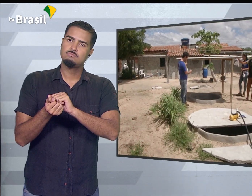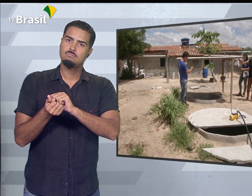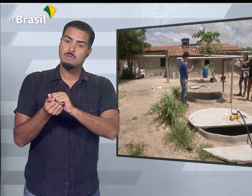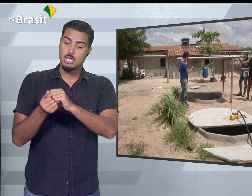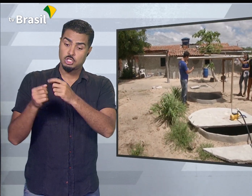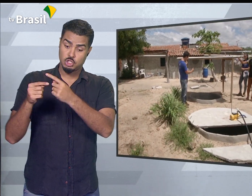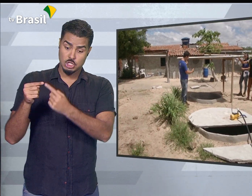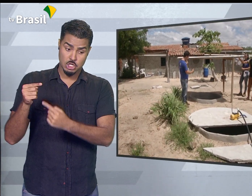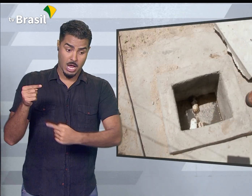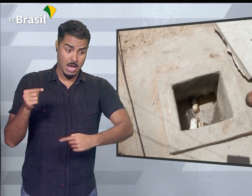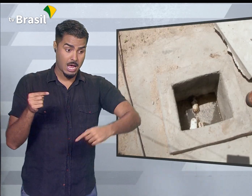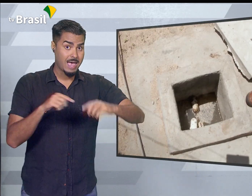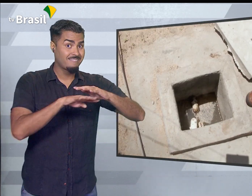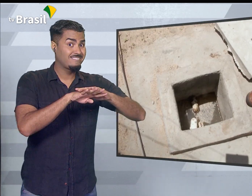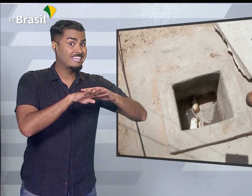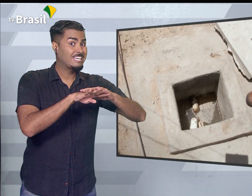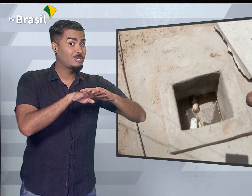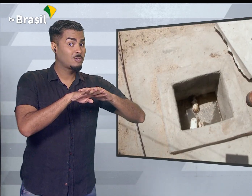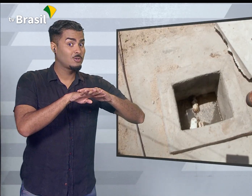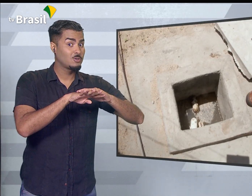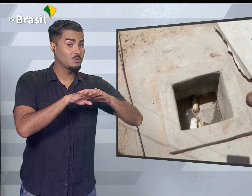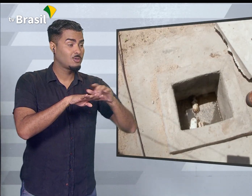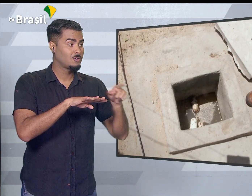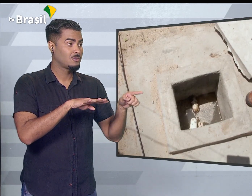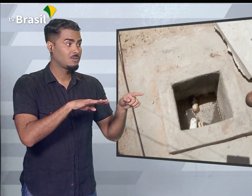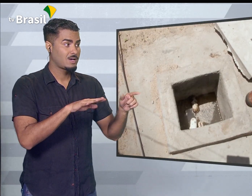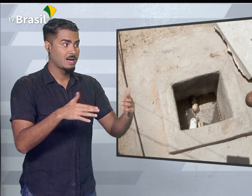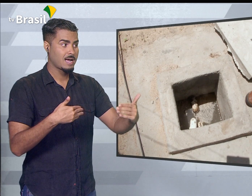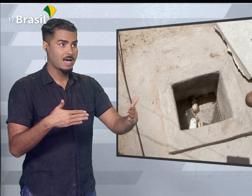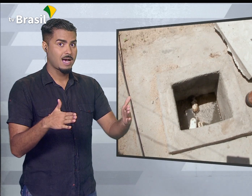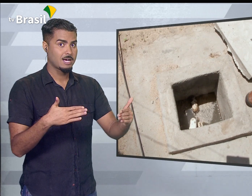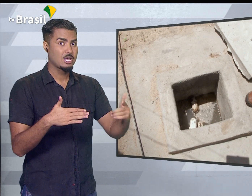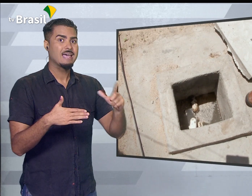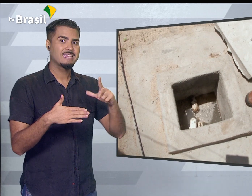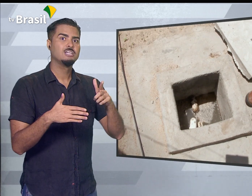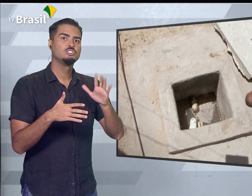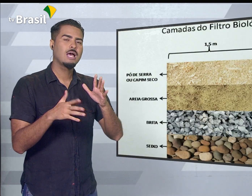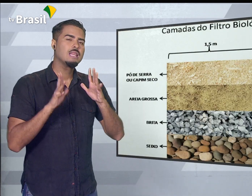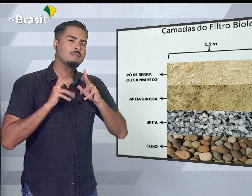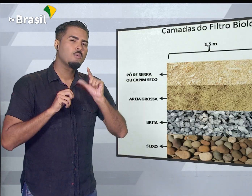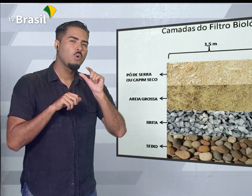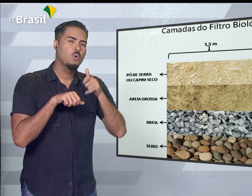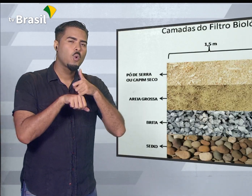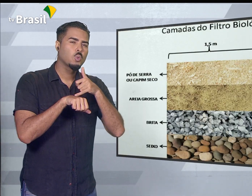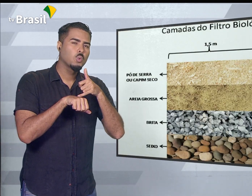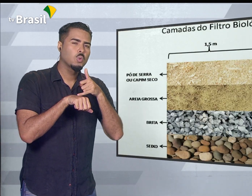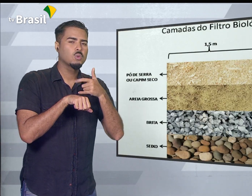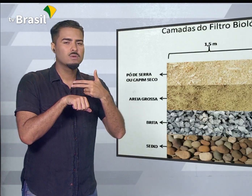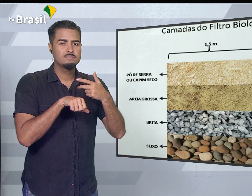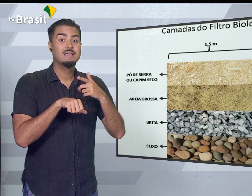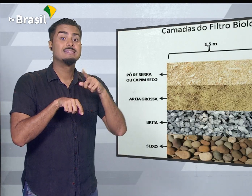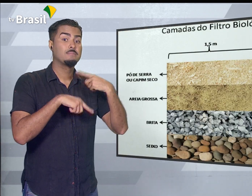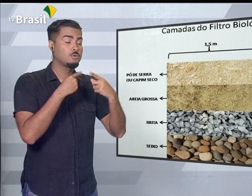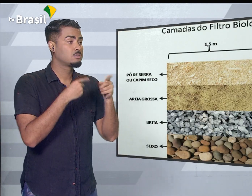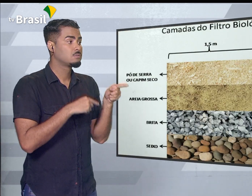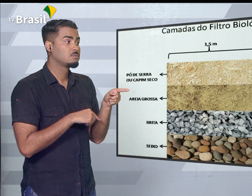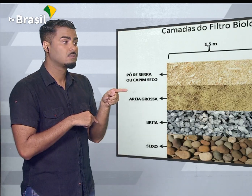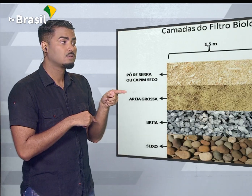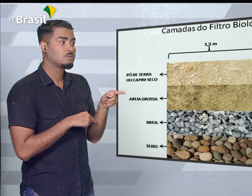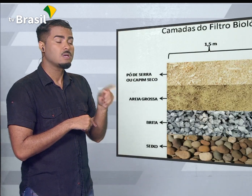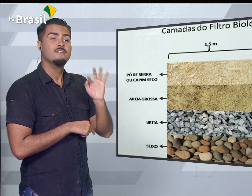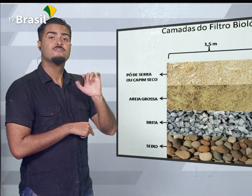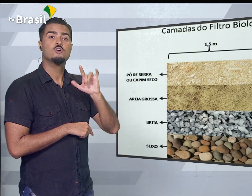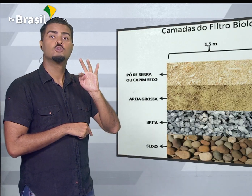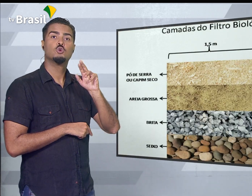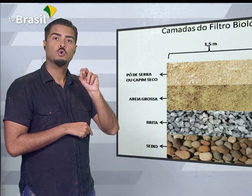de filtragem. Primeiro numa caixa de gordura que retém alguns resíduos, depois vai para o filtro biológico,